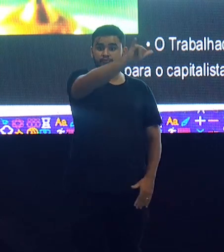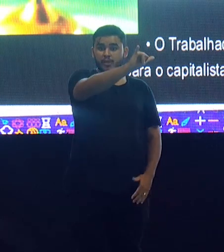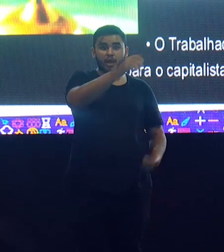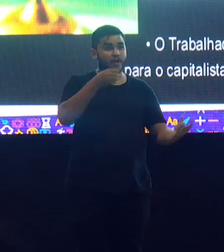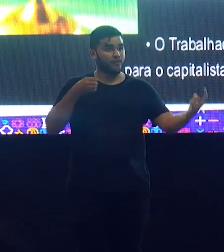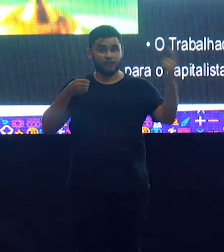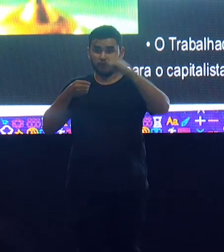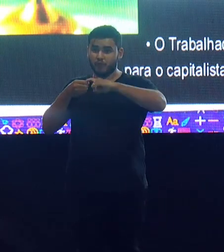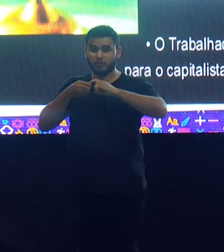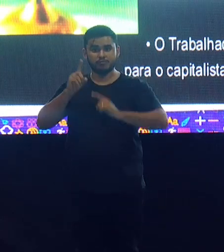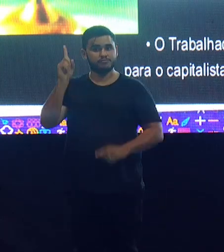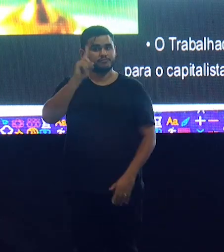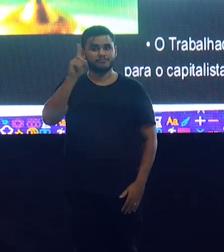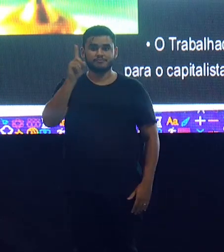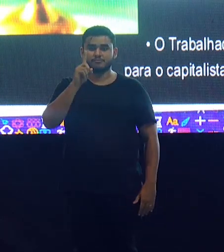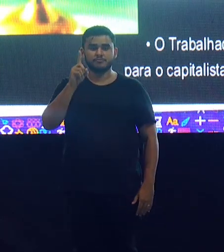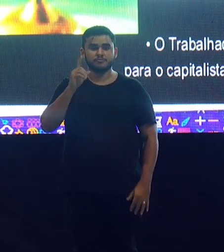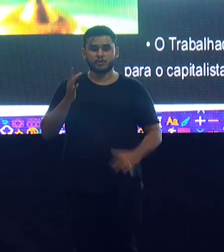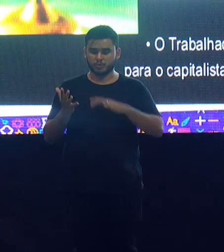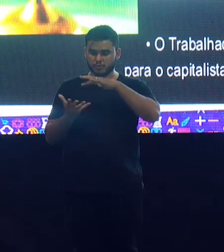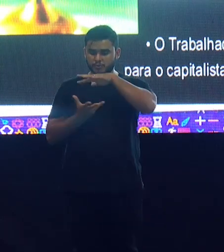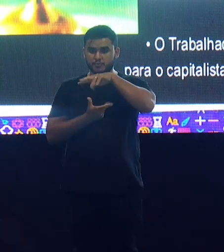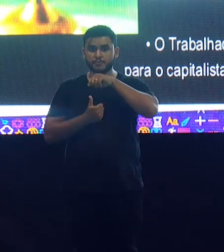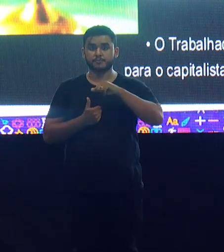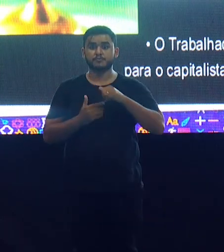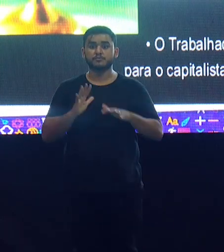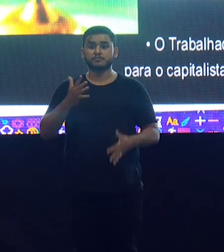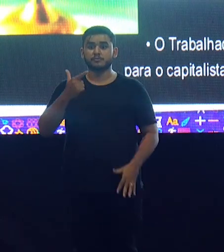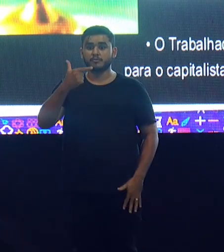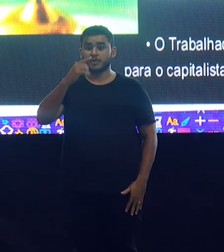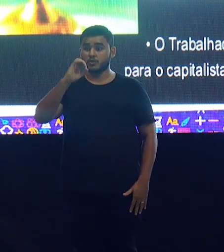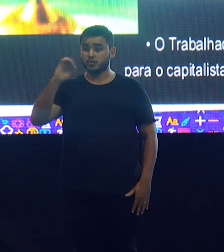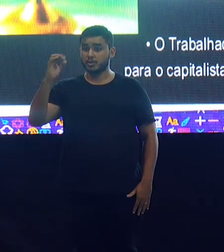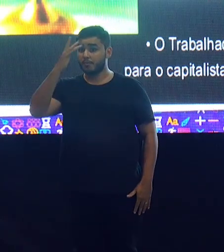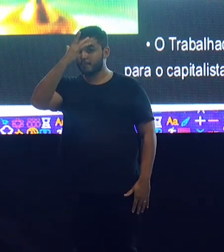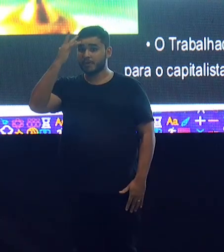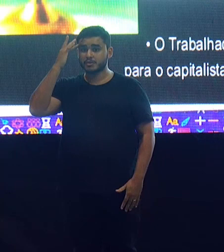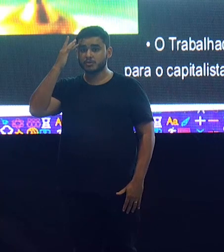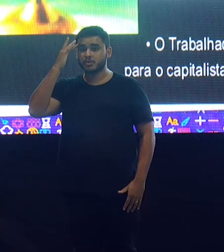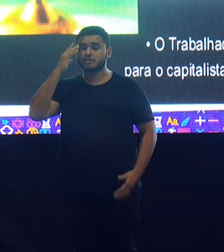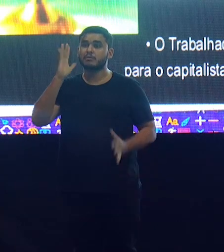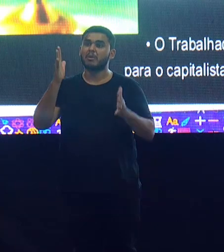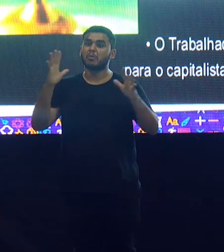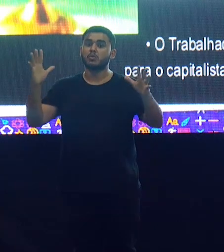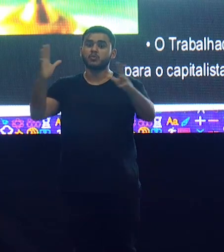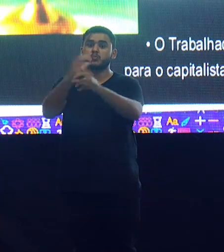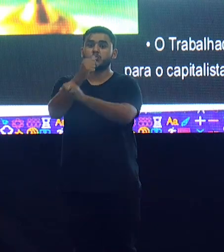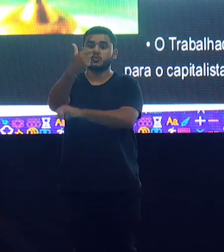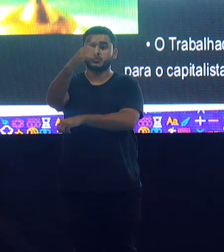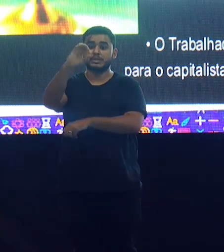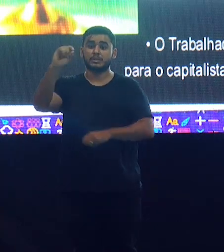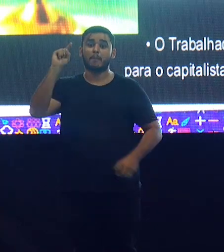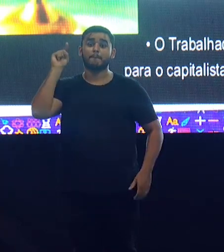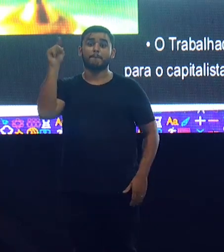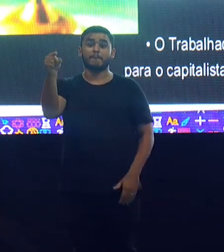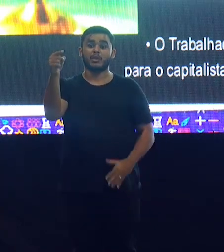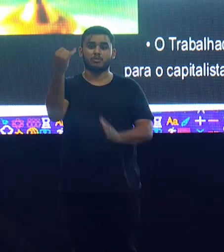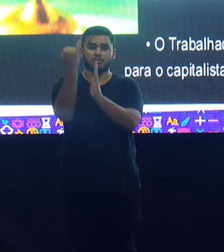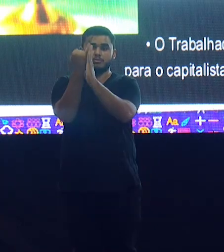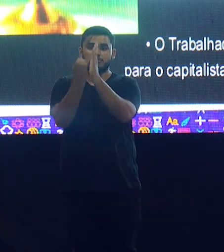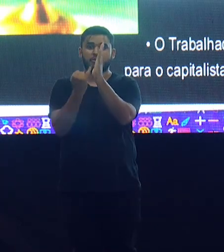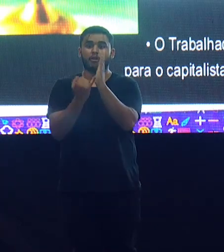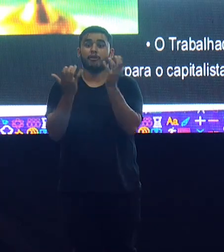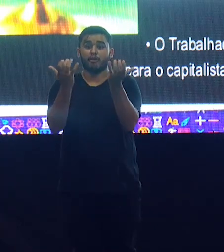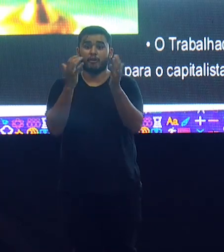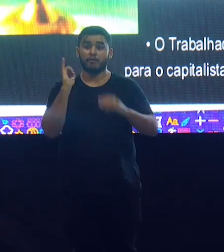levar 200 pessoas daqui, já tem mais de 200 mil inscritos. Eu estava falando isso numa sala de aula, eu